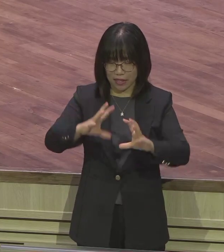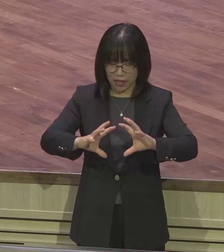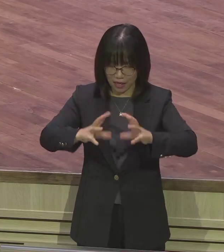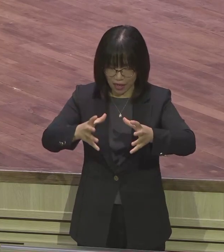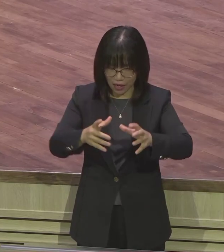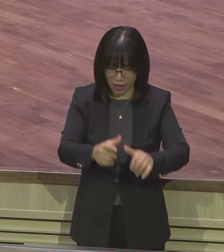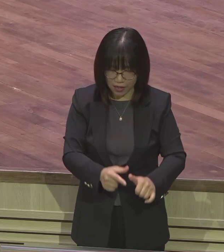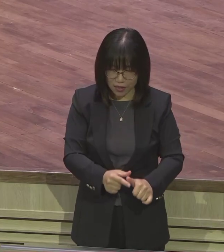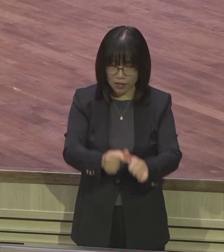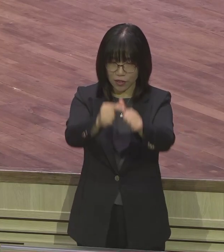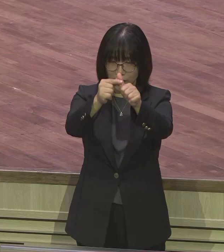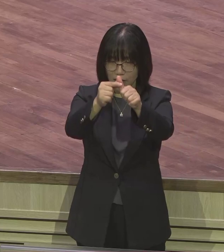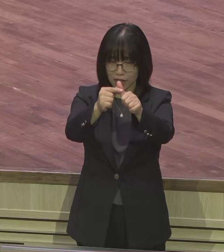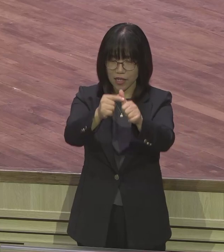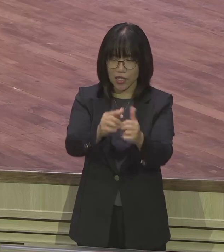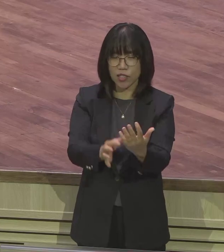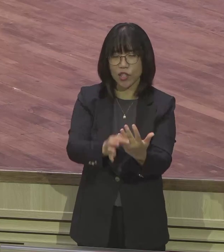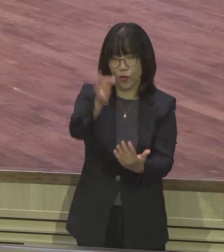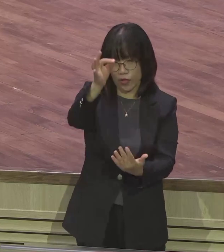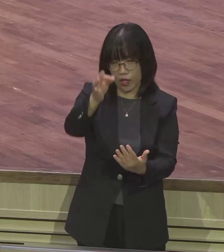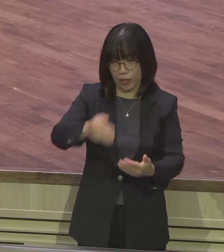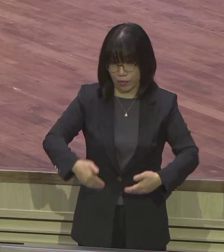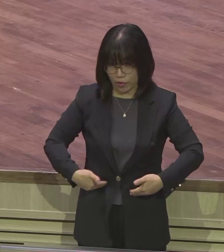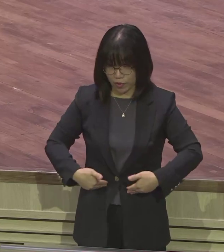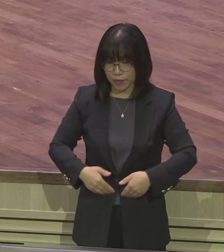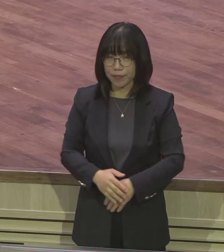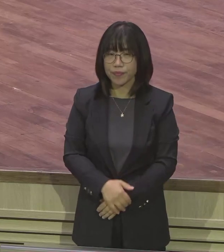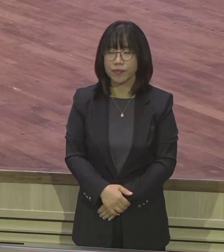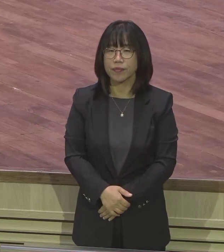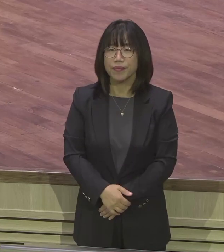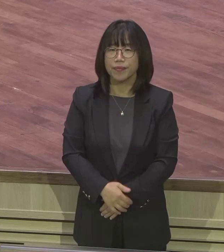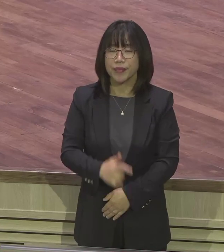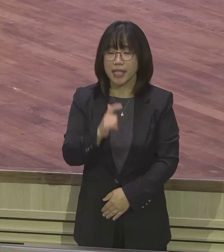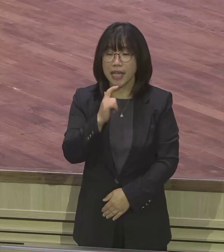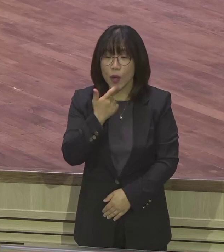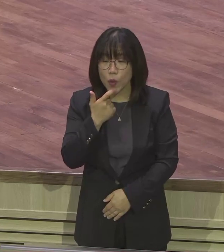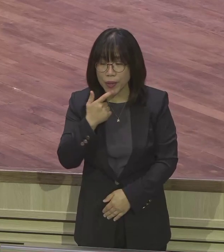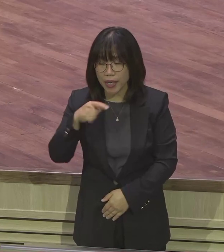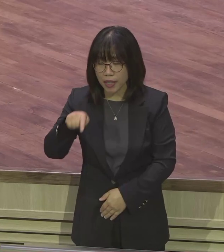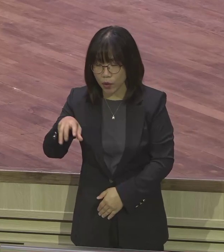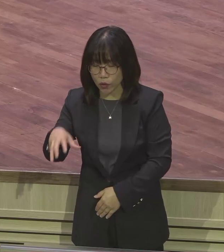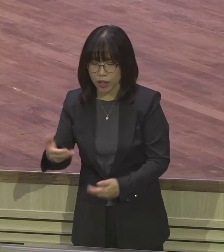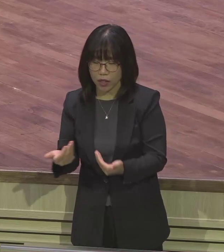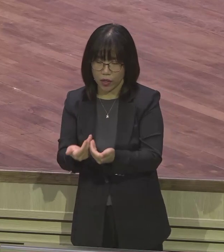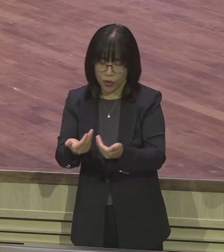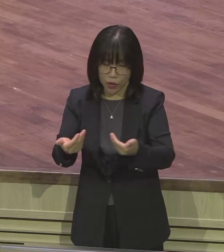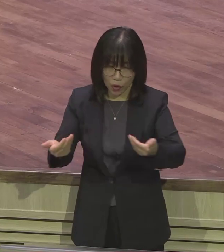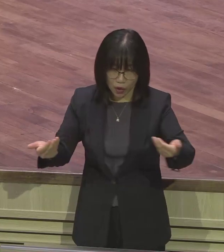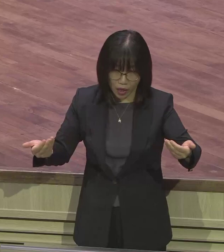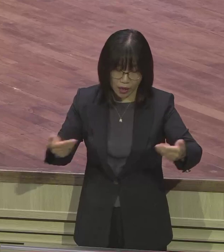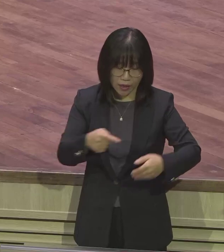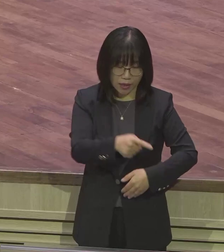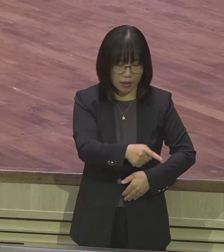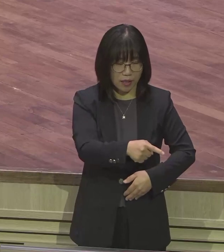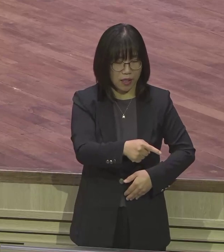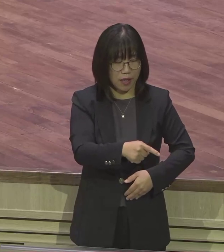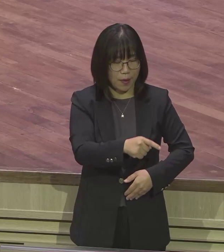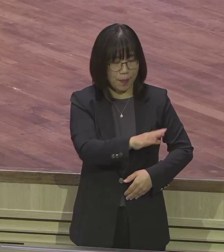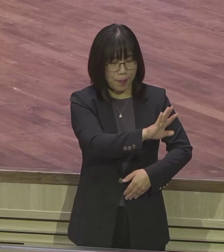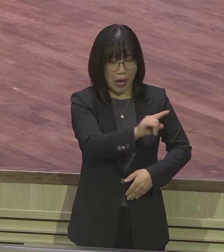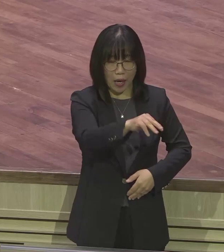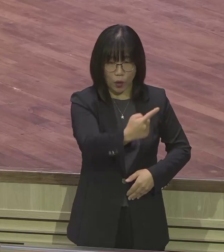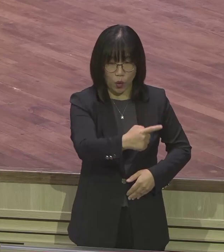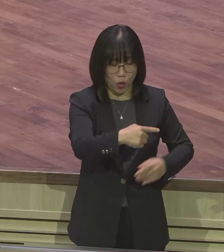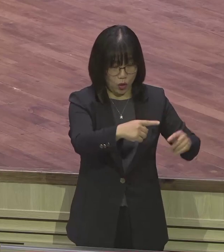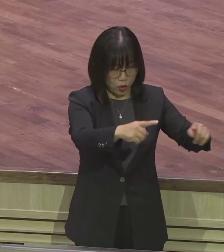선택입니다. 5절 6절입니다. 야곱이 부엘세바에서 떠날 때 이스라엘의 아들들이 바로가 그를 태우려고 보낸